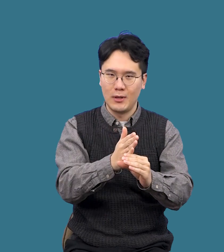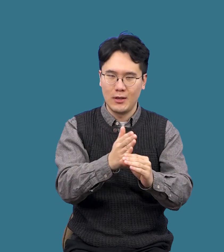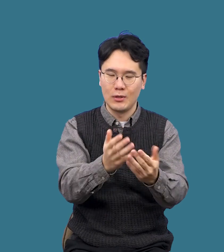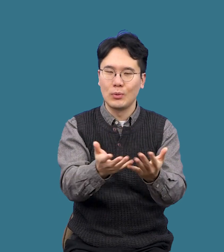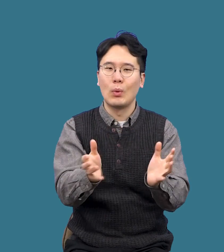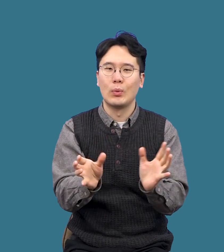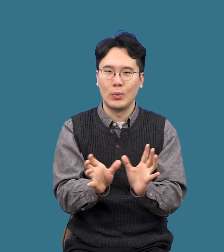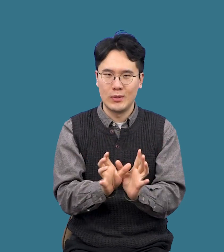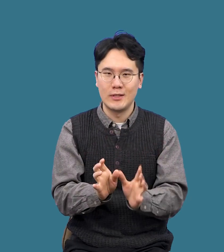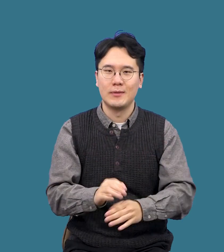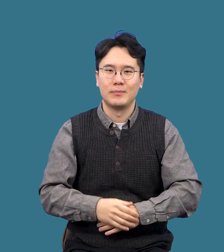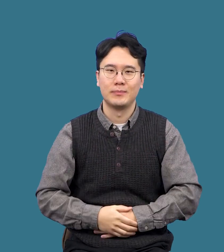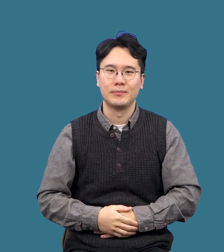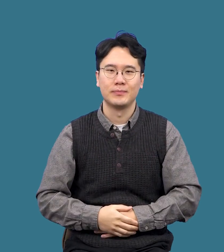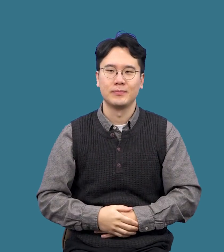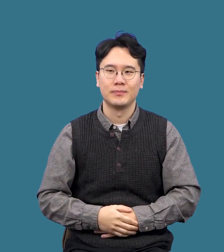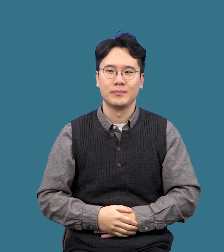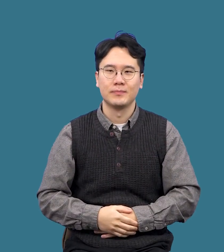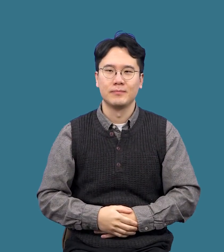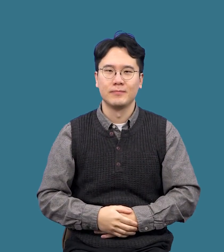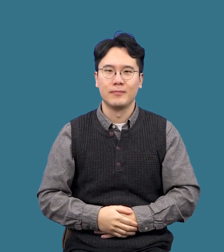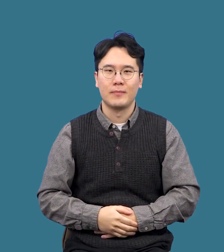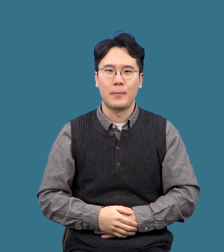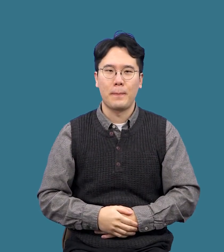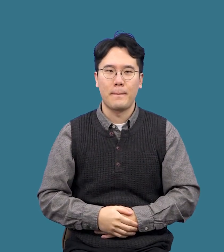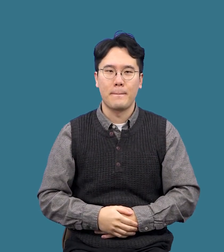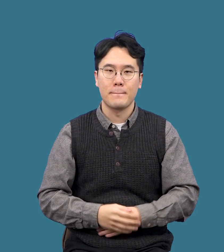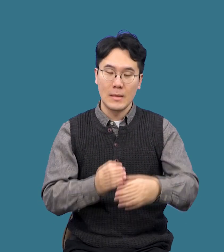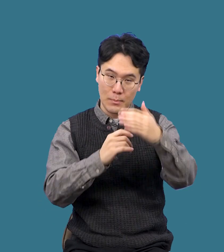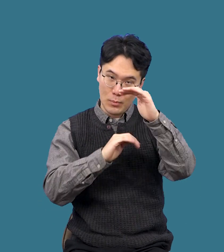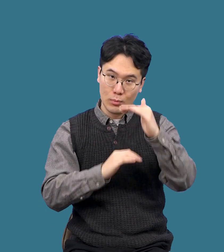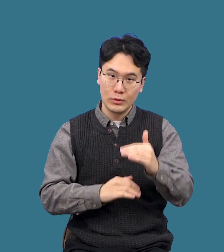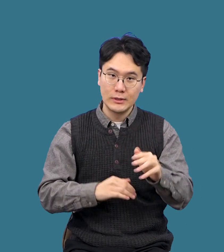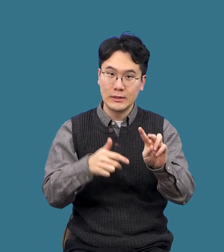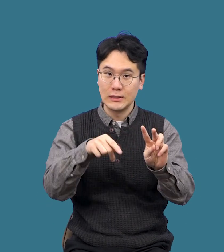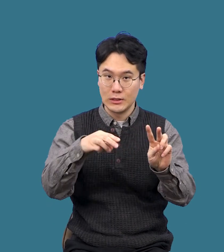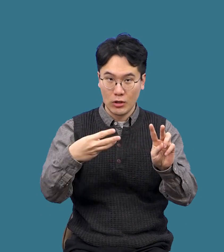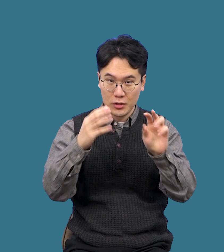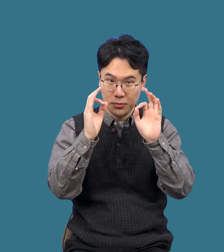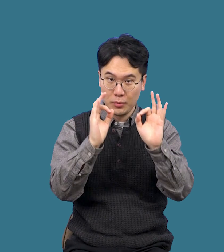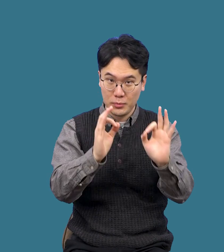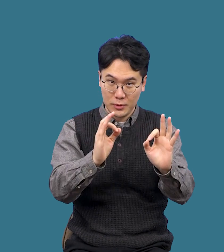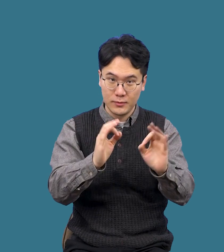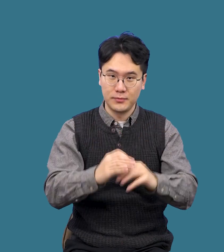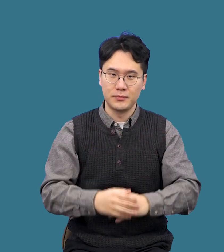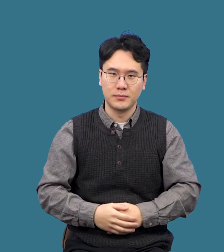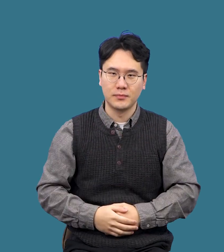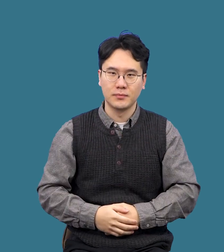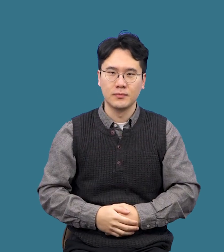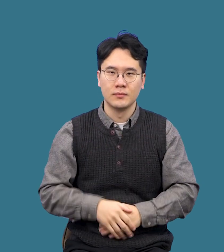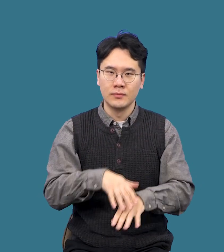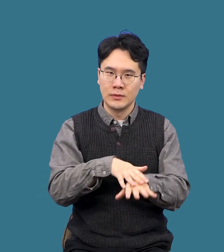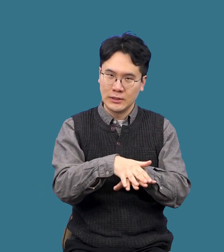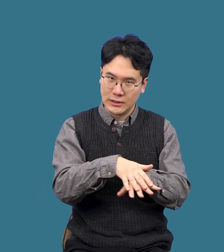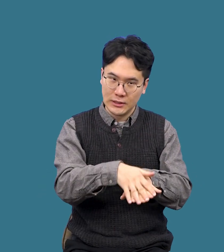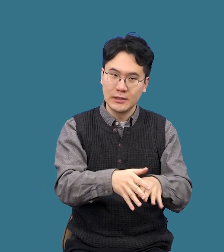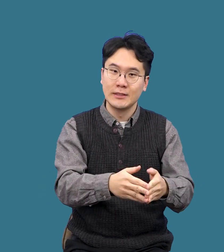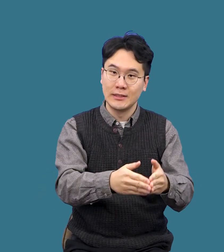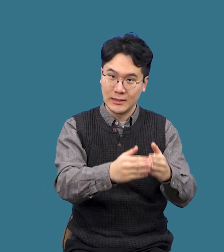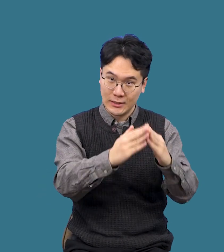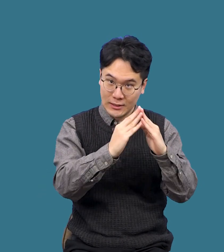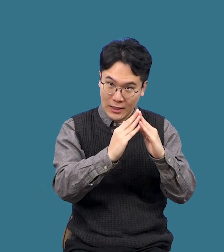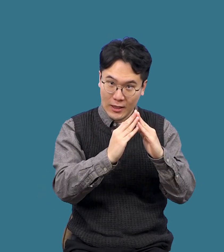공동체. 여기 본문 2절에 보면 진을 치되